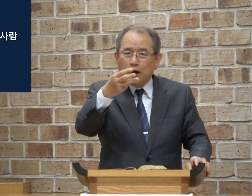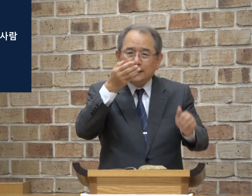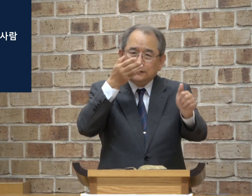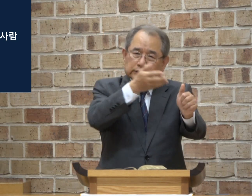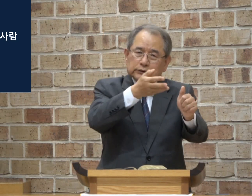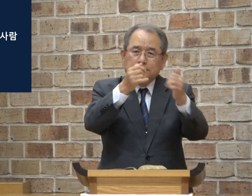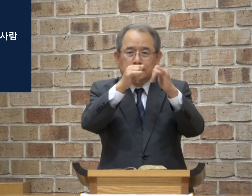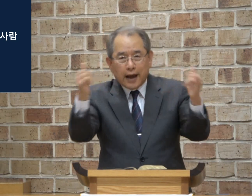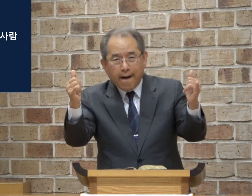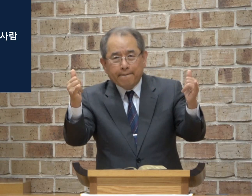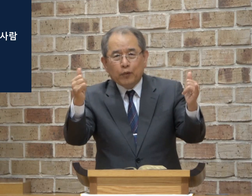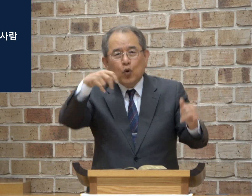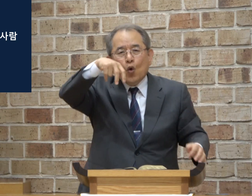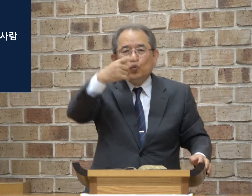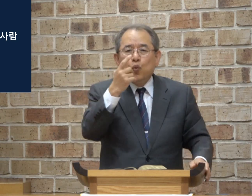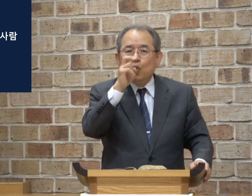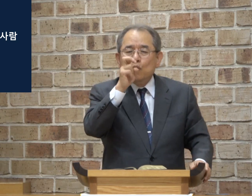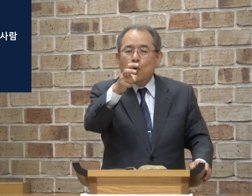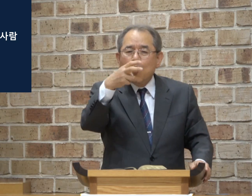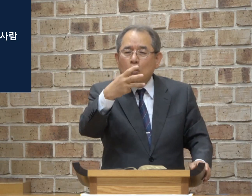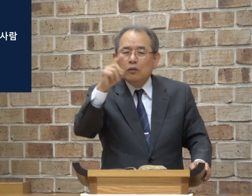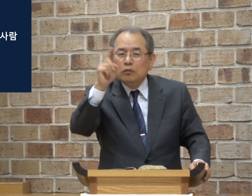성경을 소멸시키는 사람.